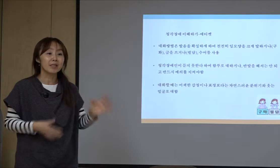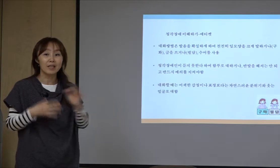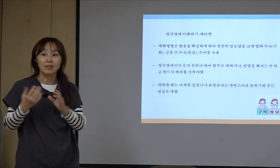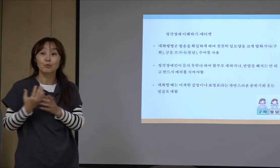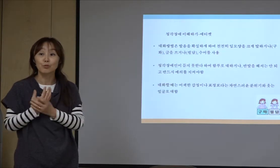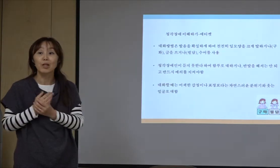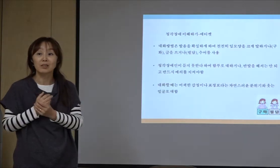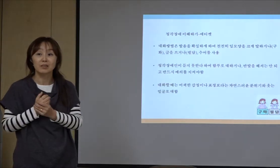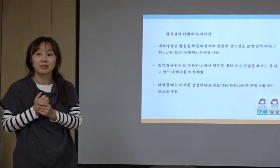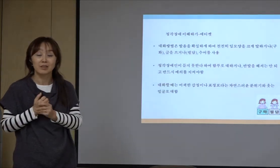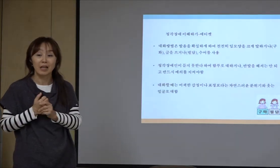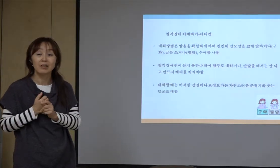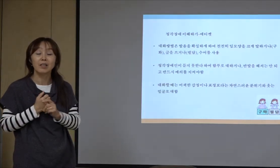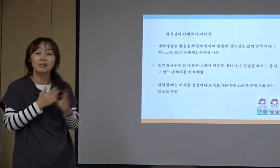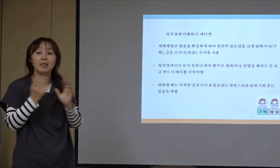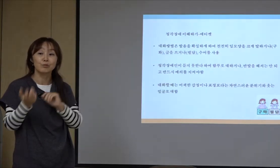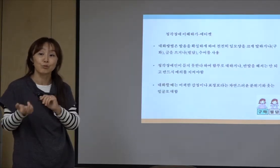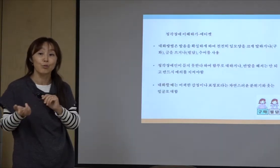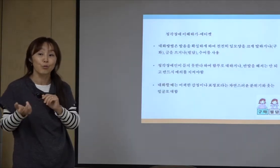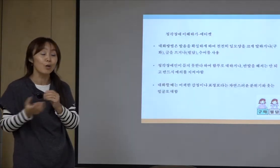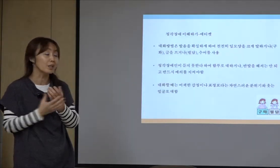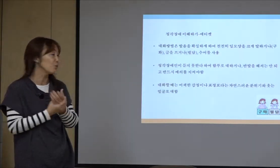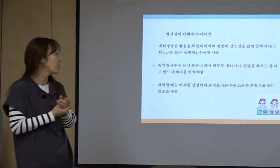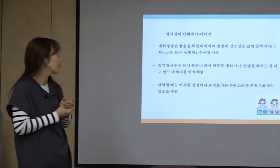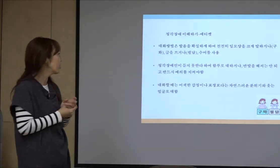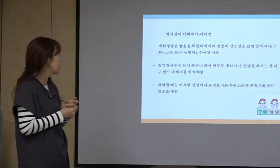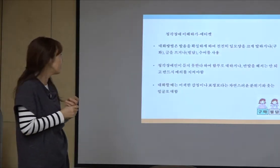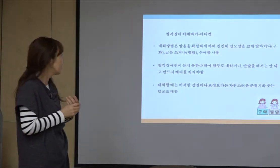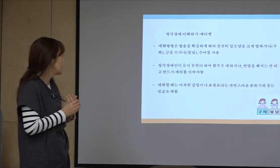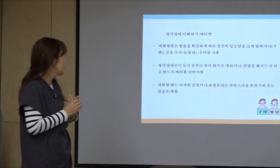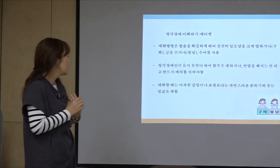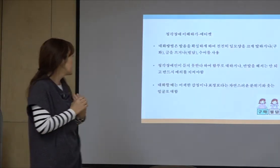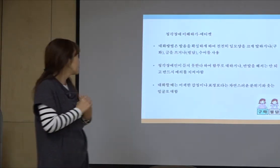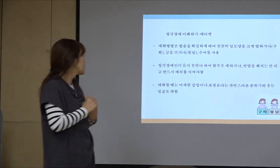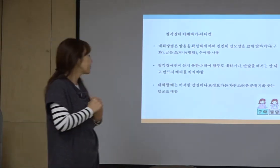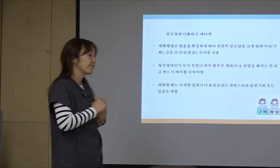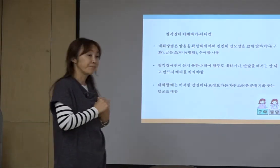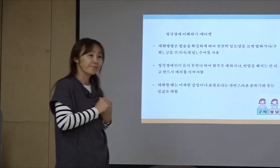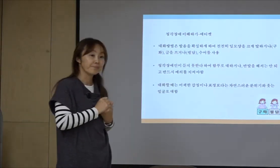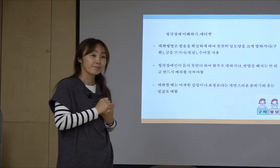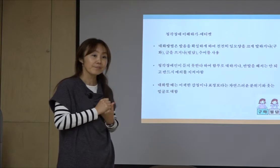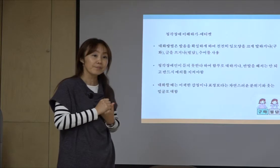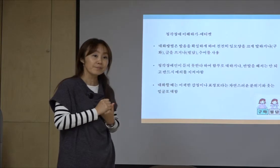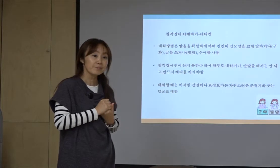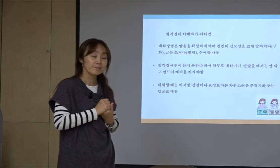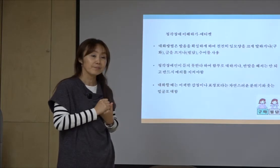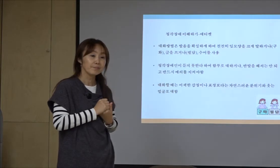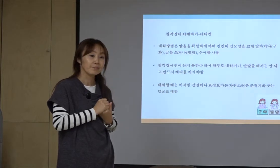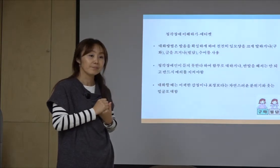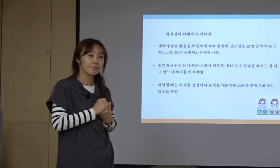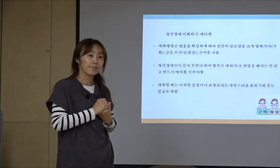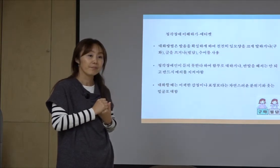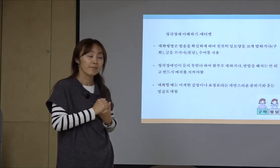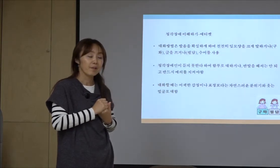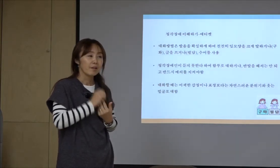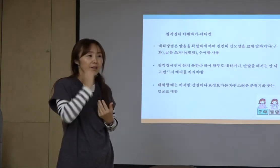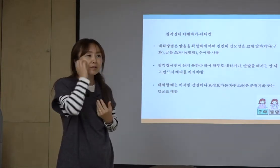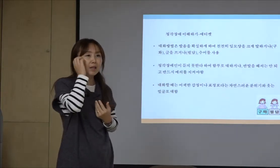기수마다 계속 수화를 강의가 의뢰가 들어오고 하기도 하고 해요. 통역사 자격증을 따기가 어렵나요?